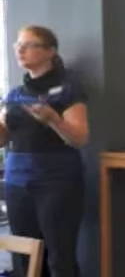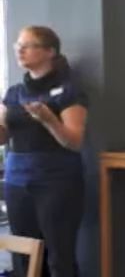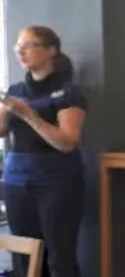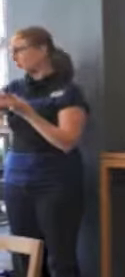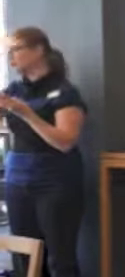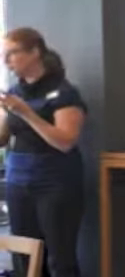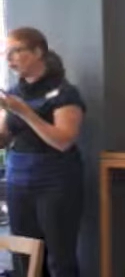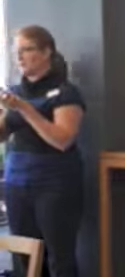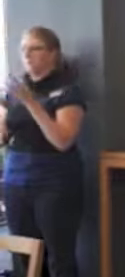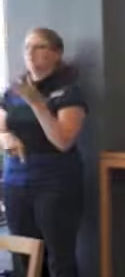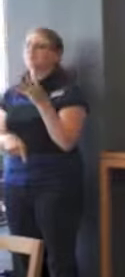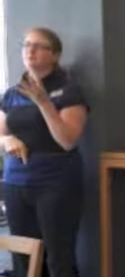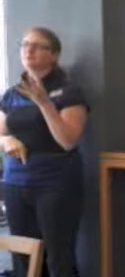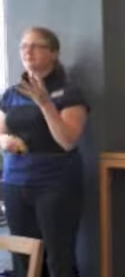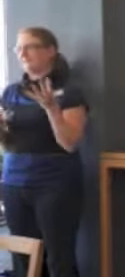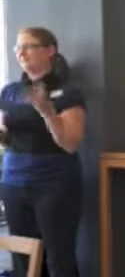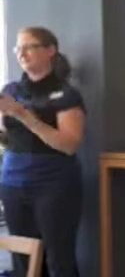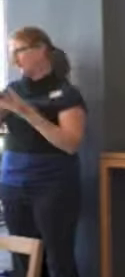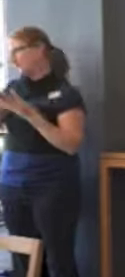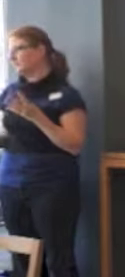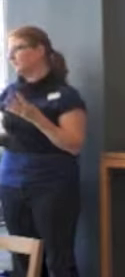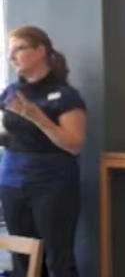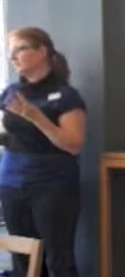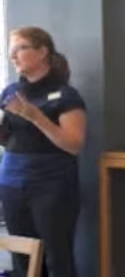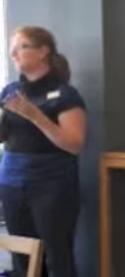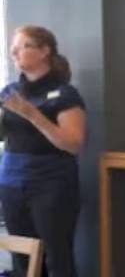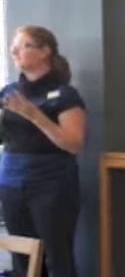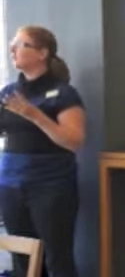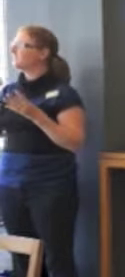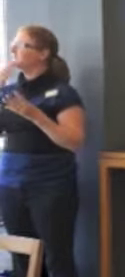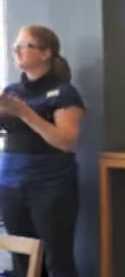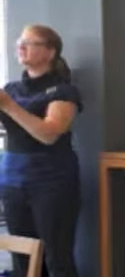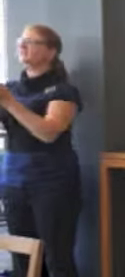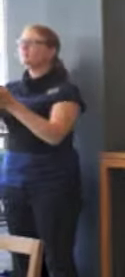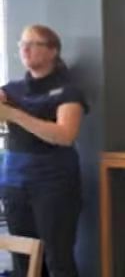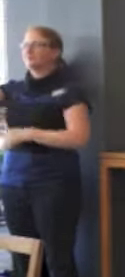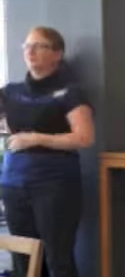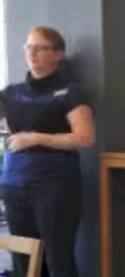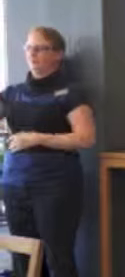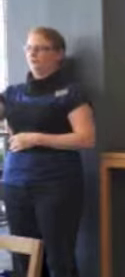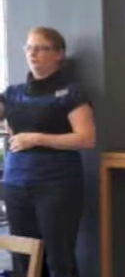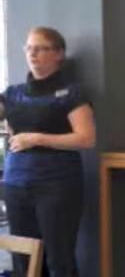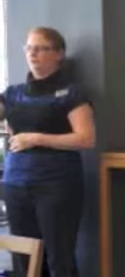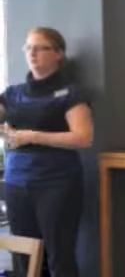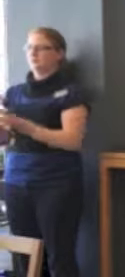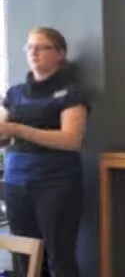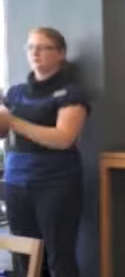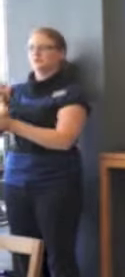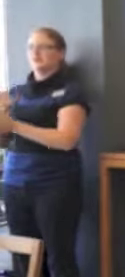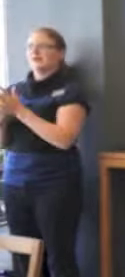okunskapen om, eller brist på kunskap om, vad det är för någon typ av företagande som man är verksam